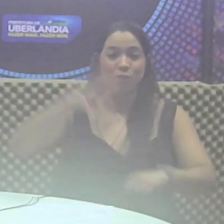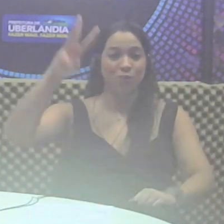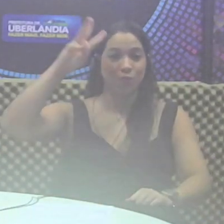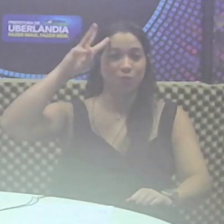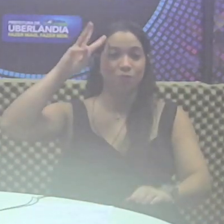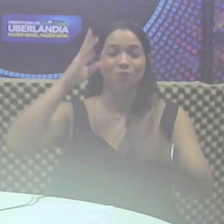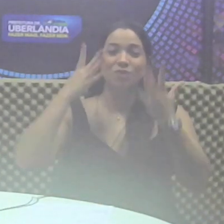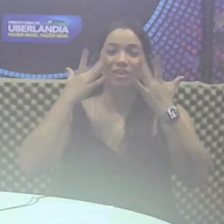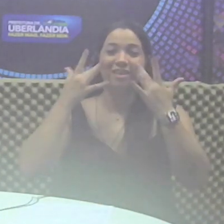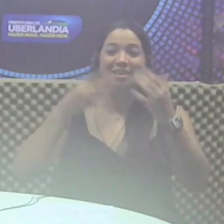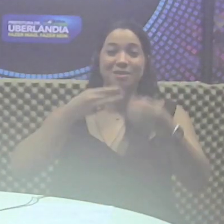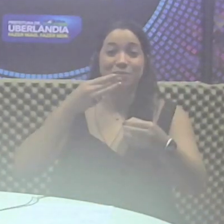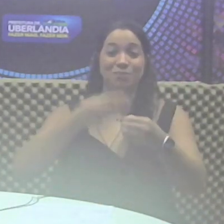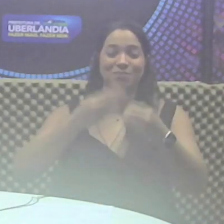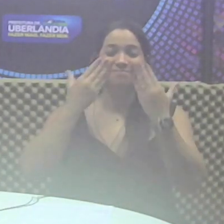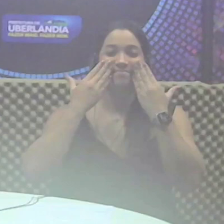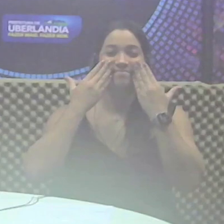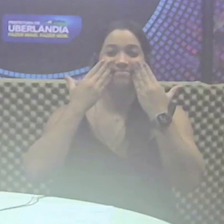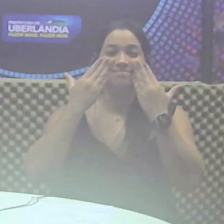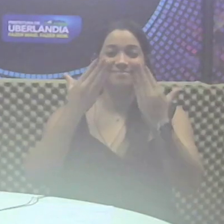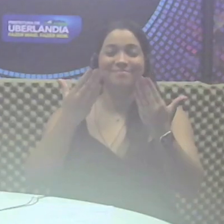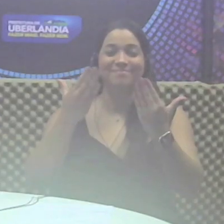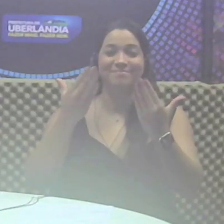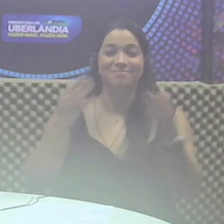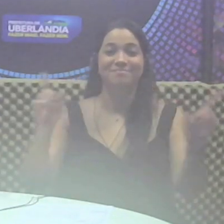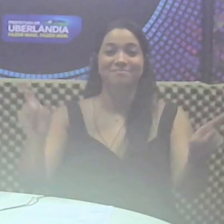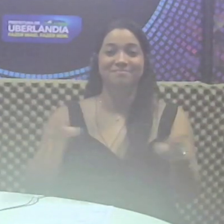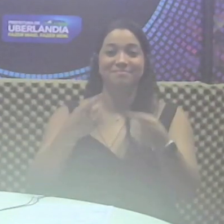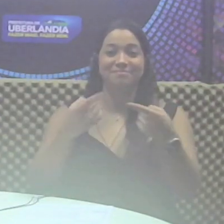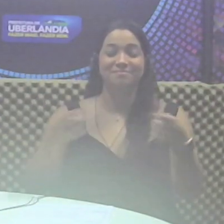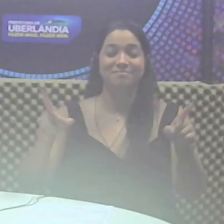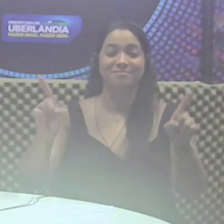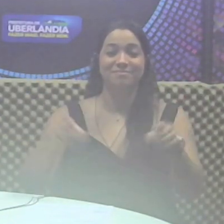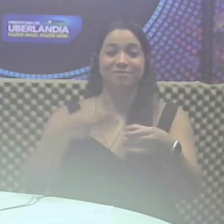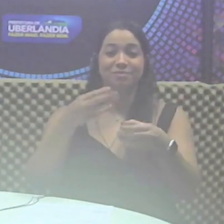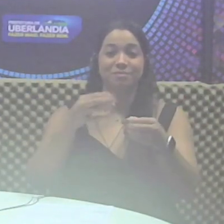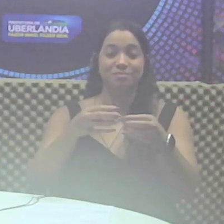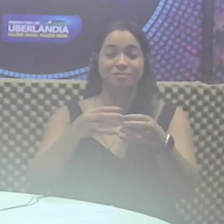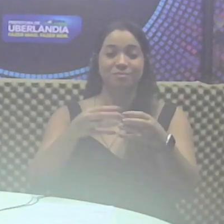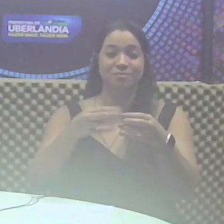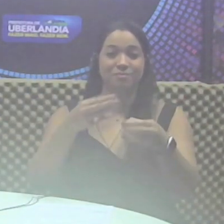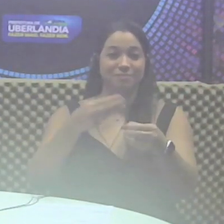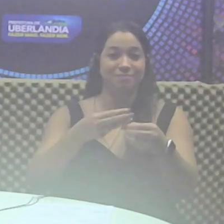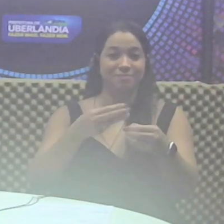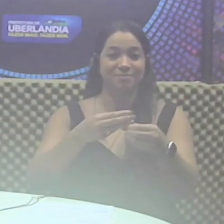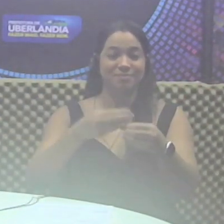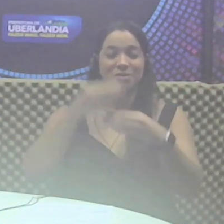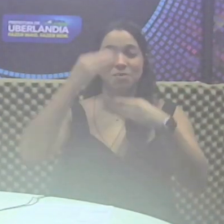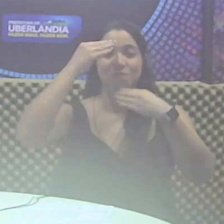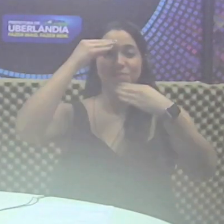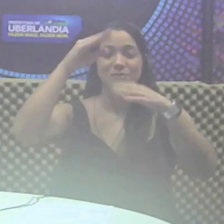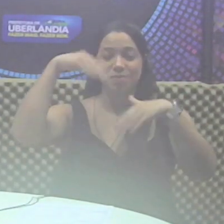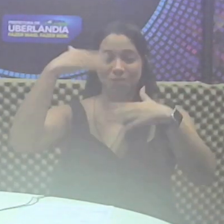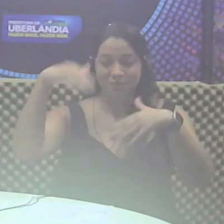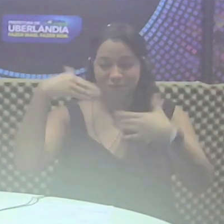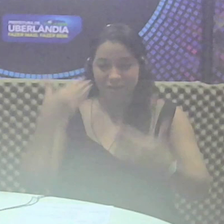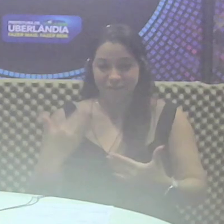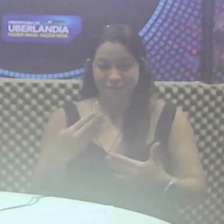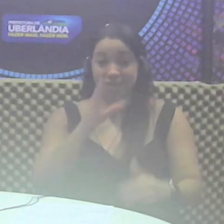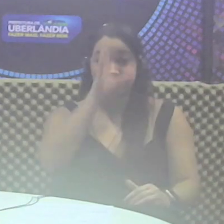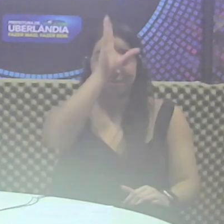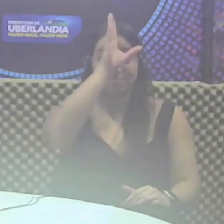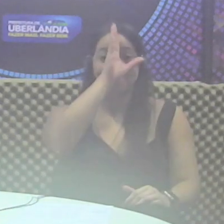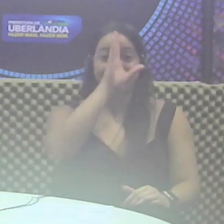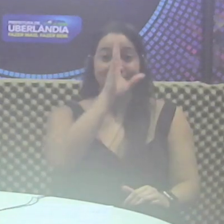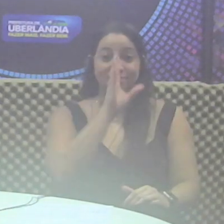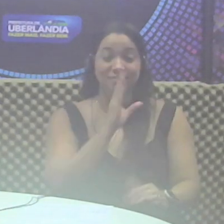Teatro Municipal será palco do tradicional concerto da Banda Sinfônica Municipal. A homenagem às mães tem entrada gratuita